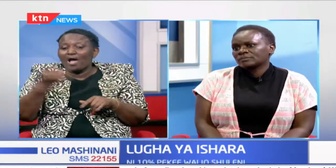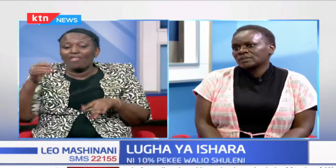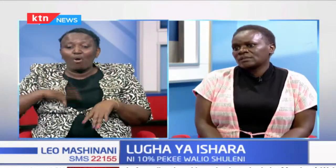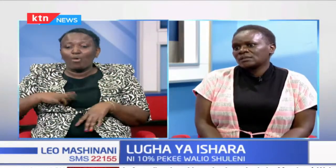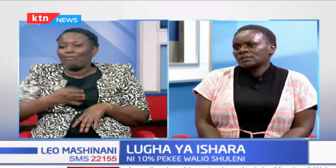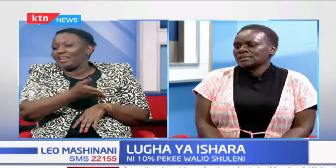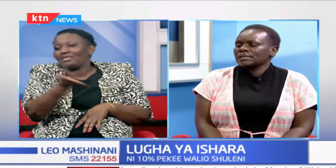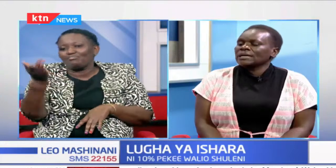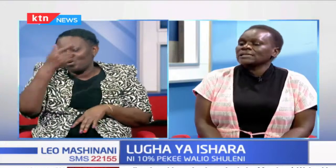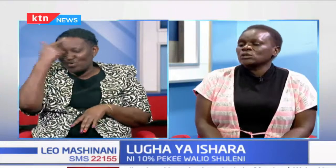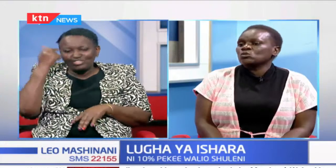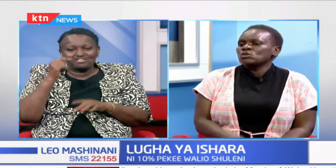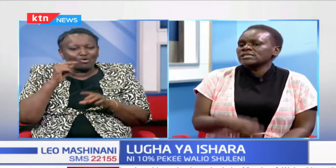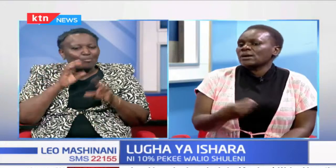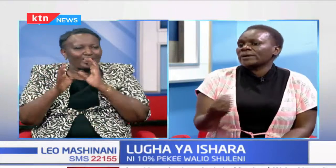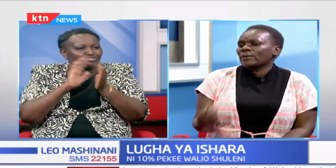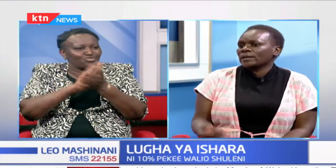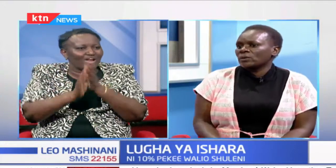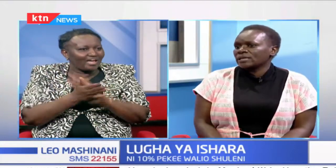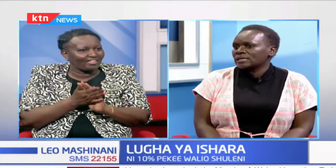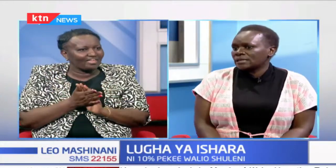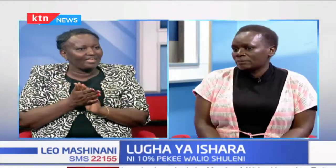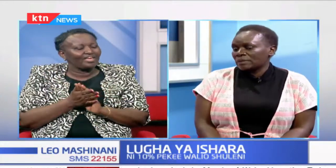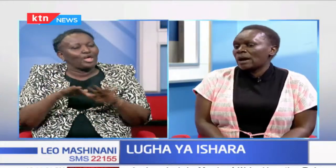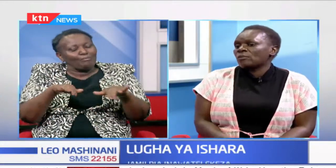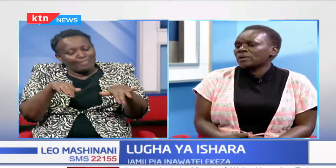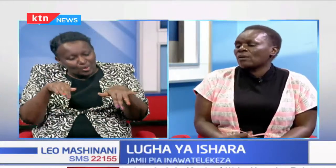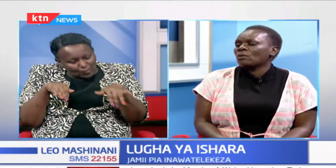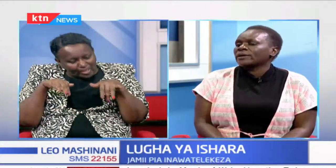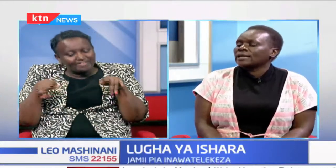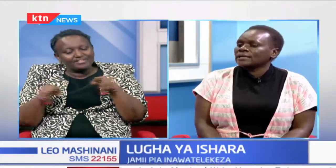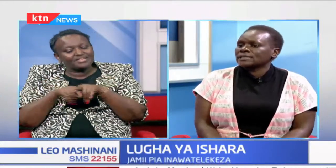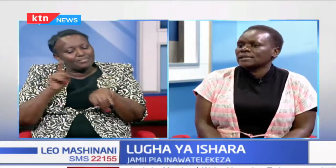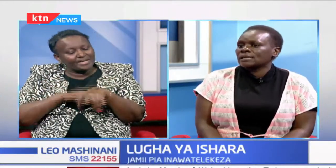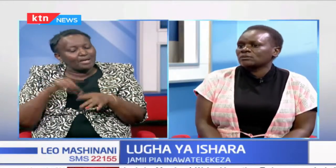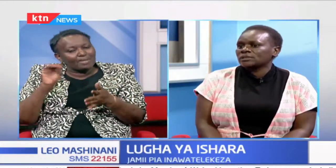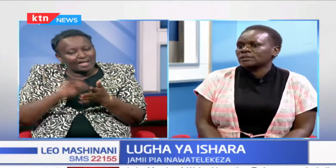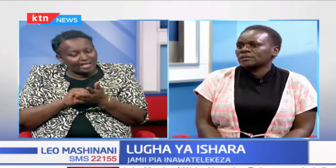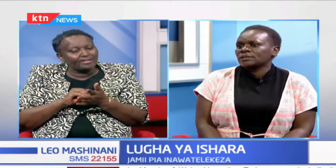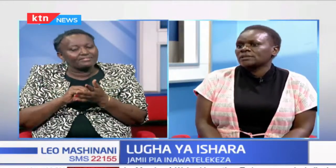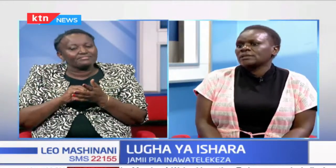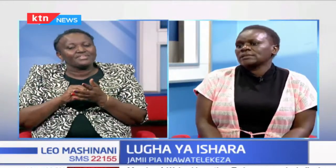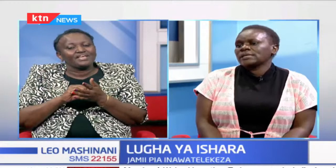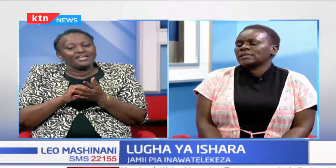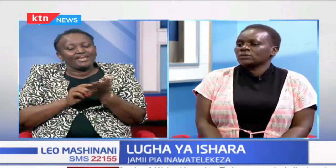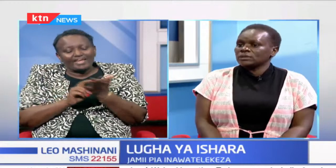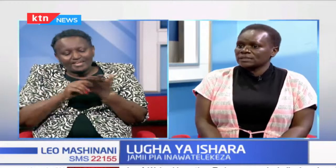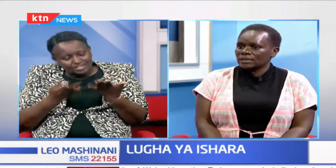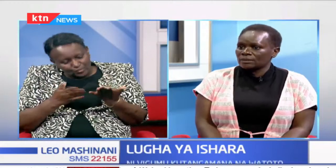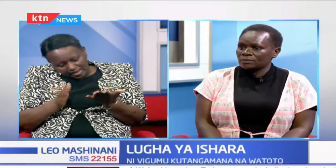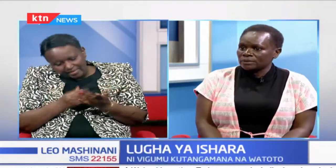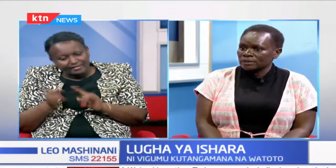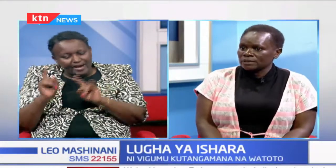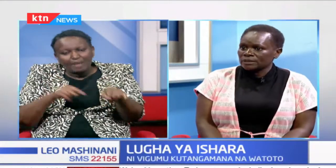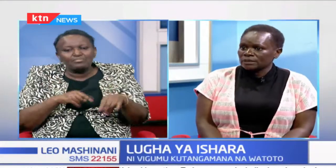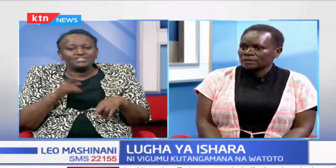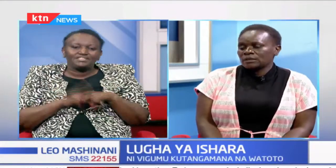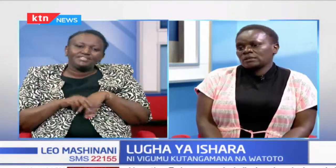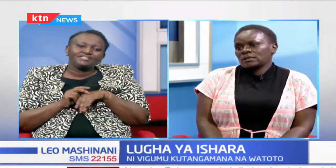Mm-hmm. Sasa nikaanza tu kuulizia wanawake wengine, na hao pia wako wanaelewa sign language. Mm. Sasa nikarudi tena ya